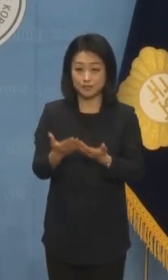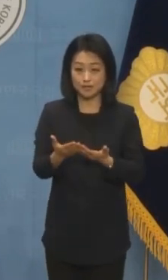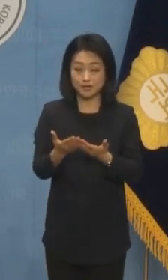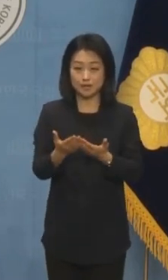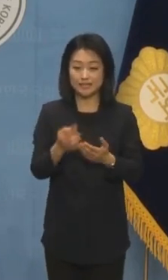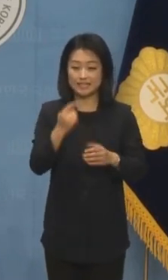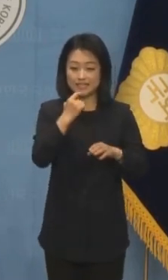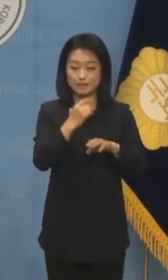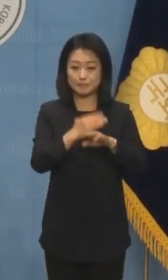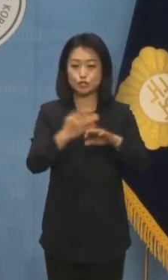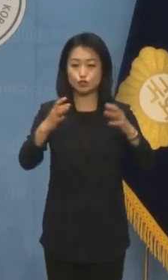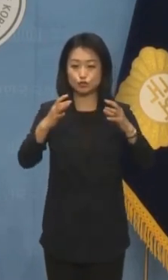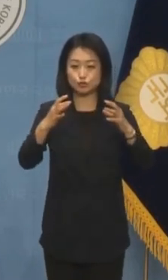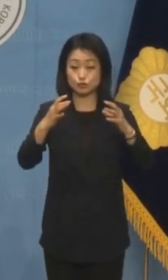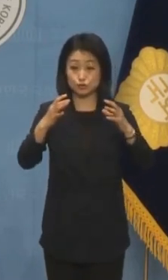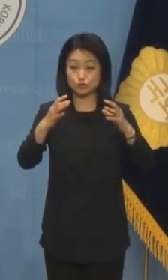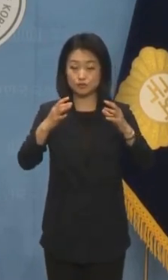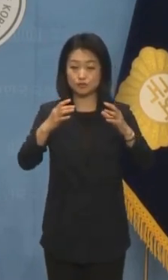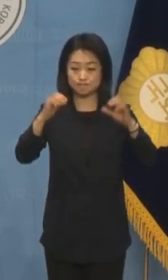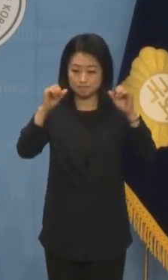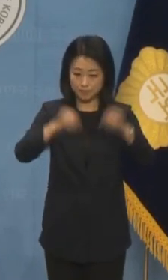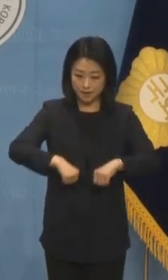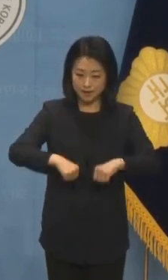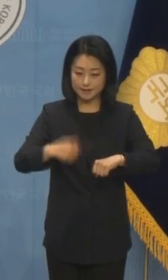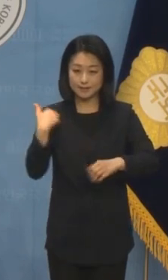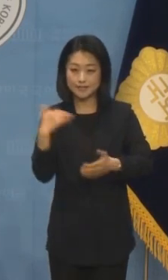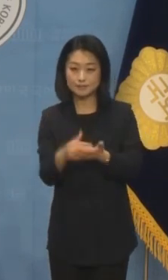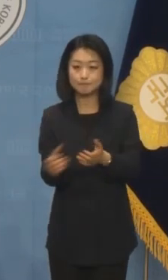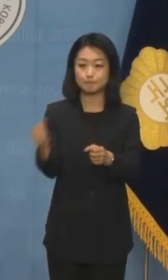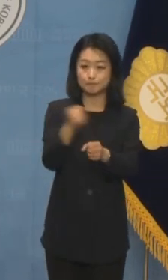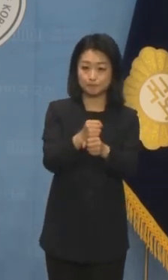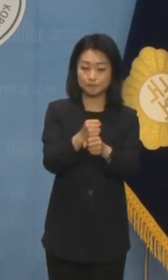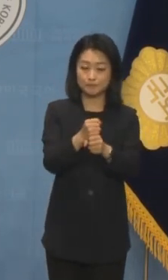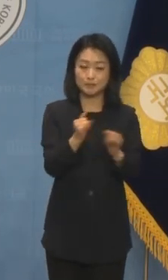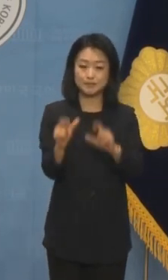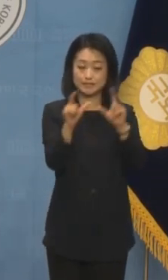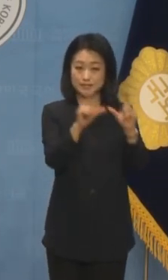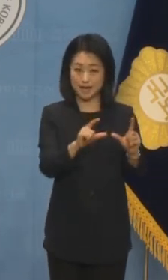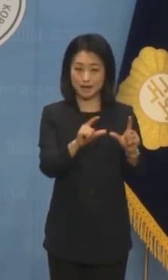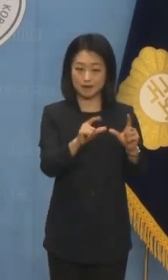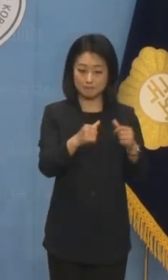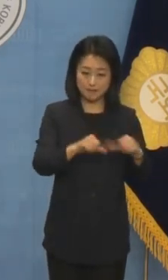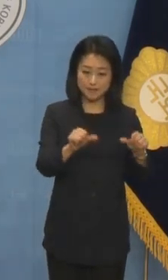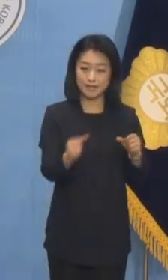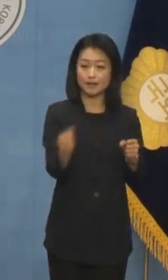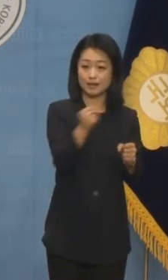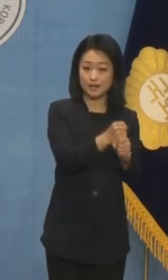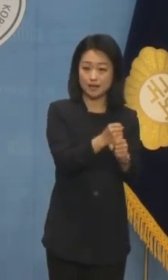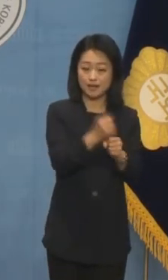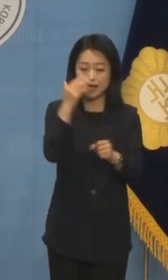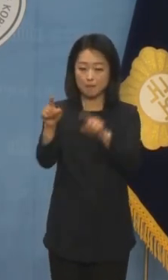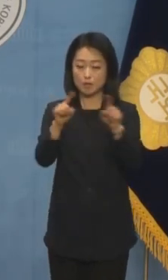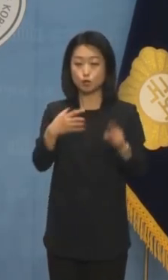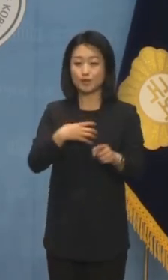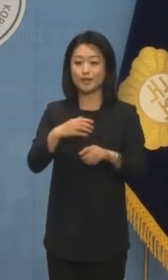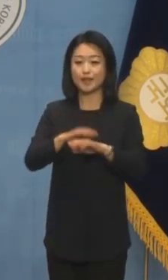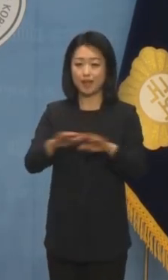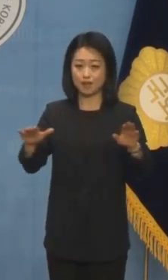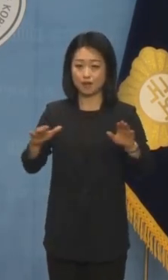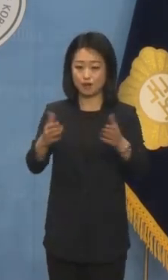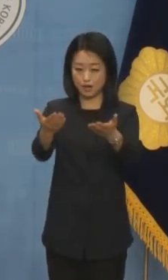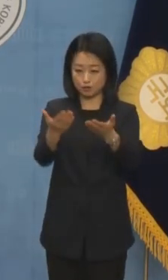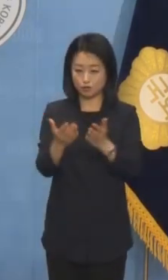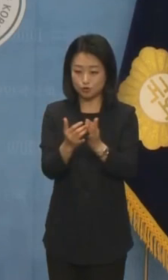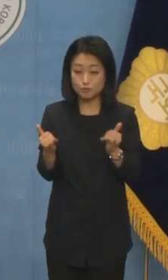바로 세우고 파탄난 민생 경제와 위기에 빠진 한반도 평화를 해결하라는